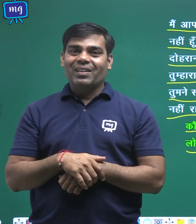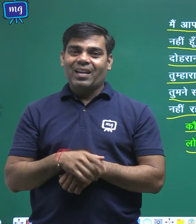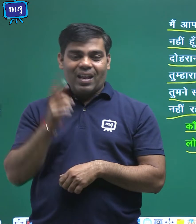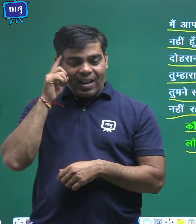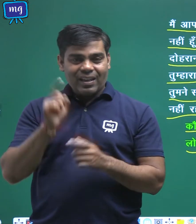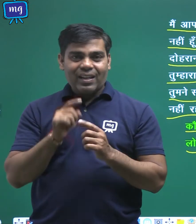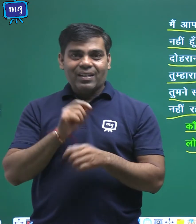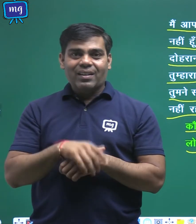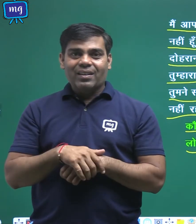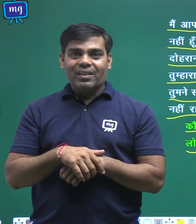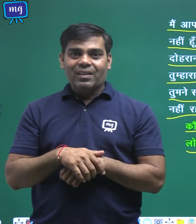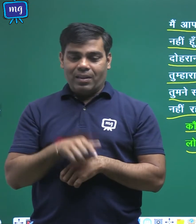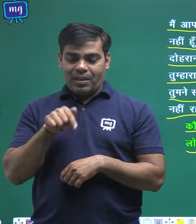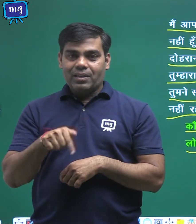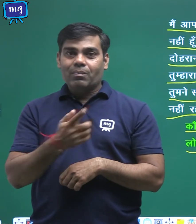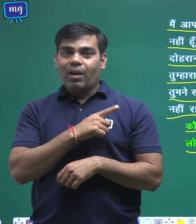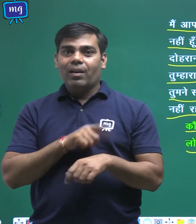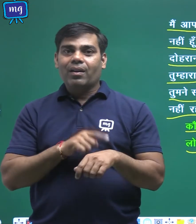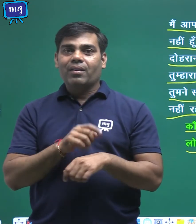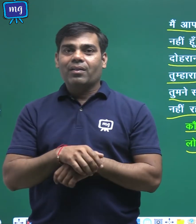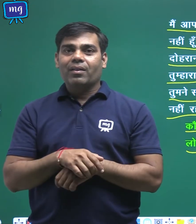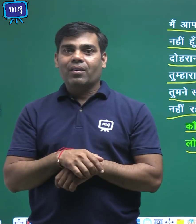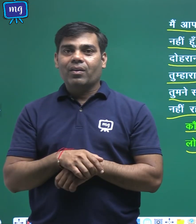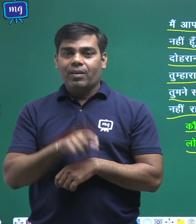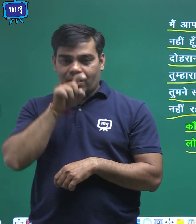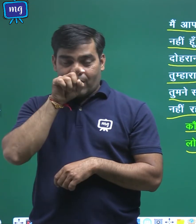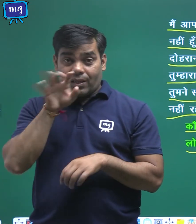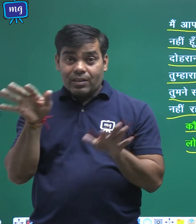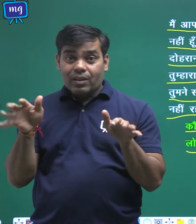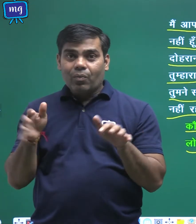लेकिन इस बार इस कौवे ने